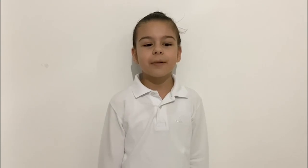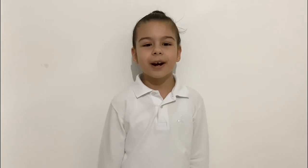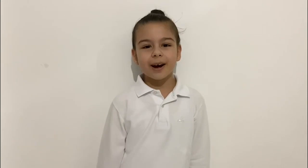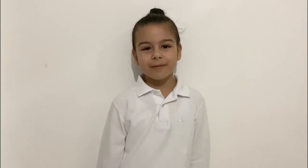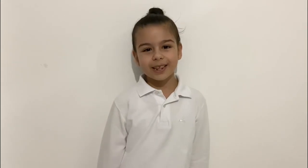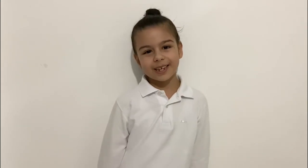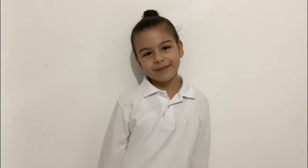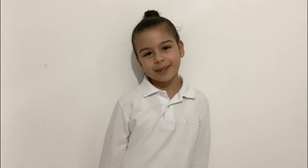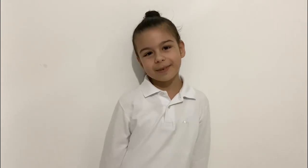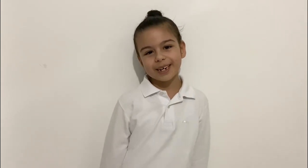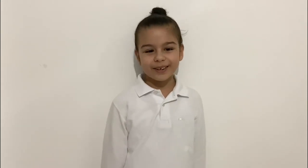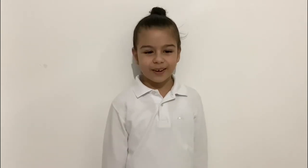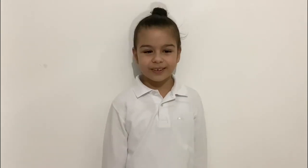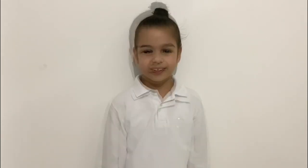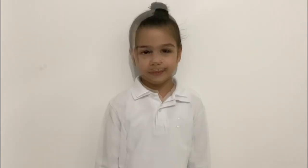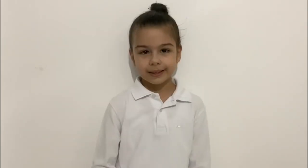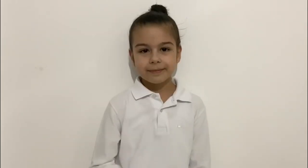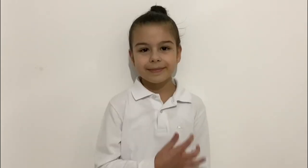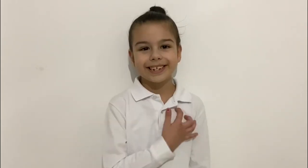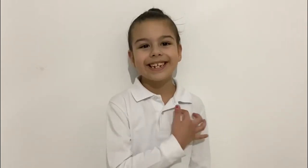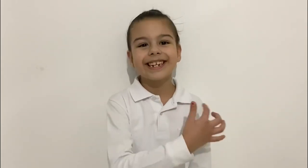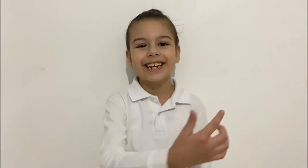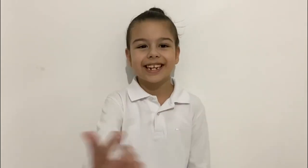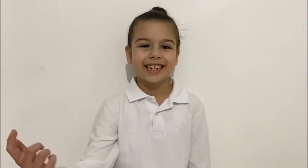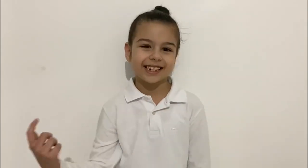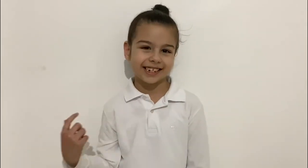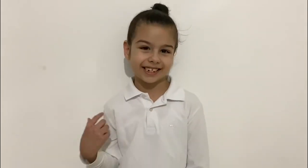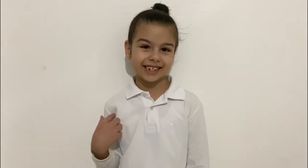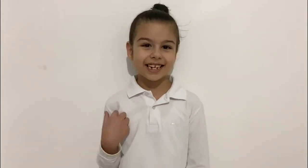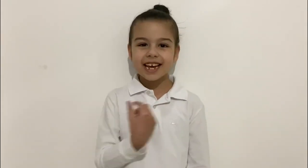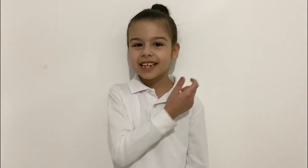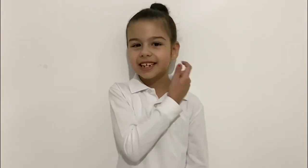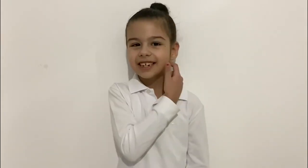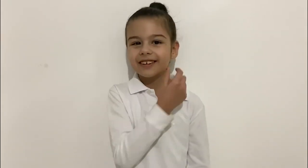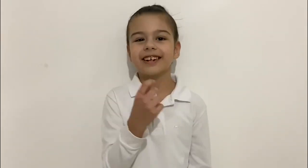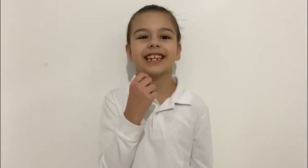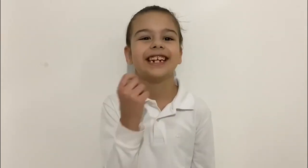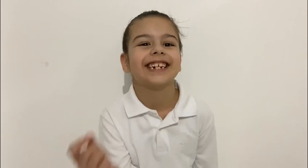bakabildiğimiz bir gün olsun. Bizi dinlediğiniz için teşekkür ederiz.